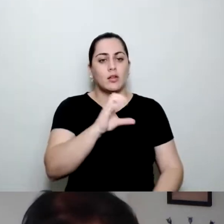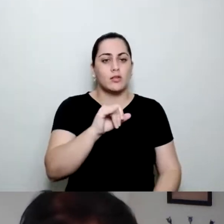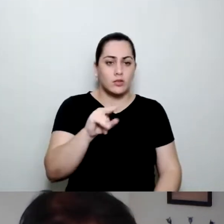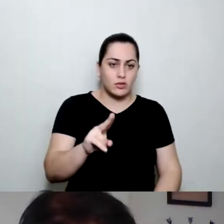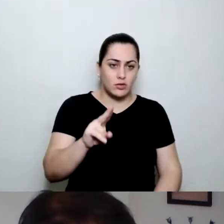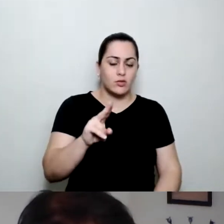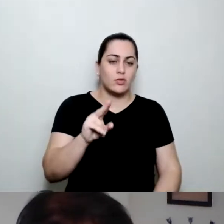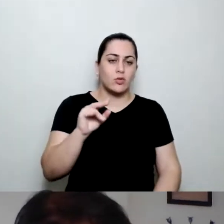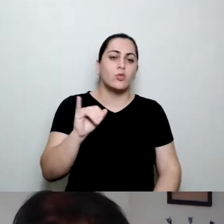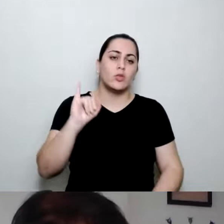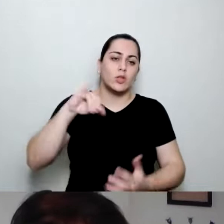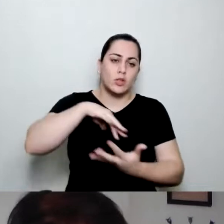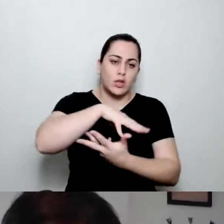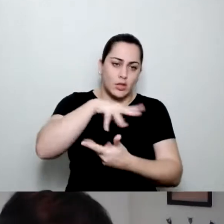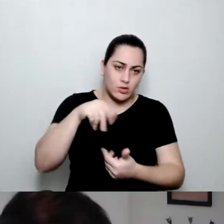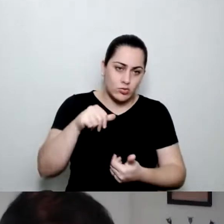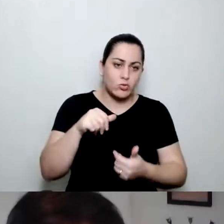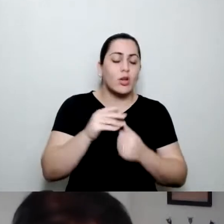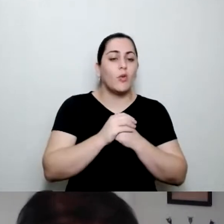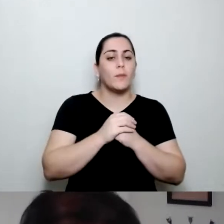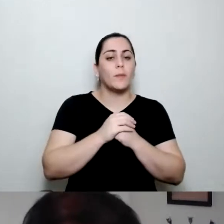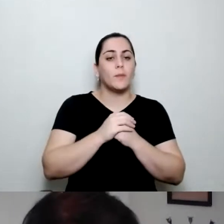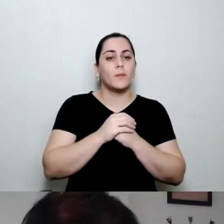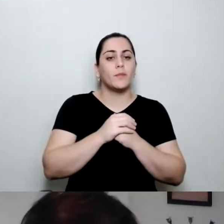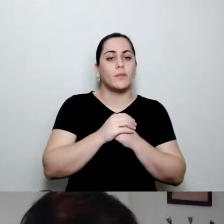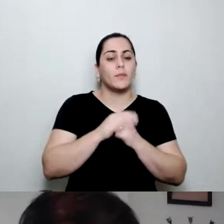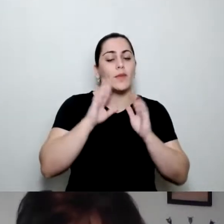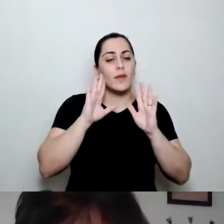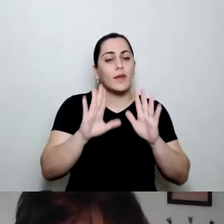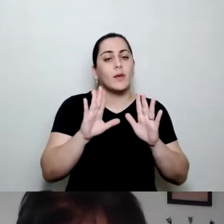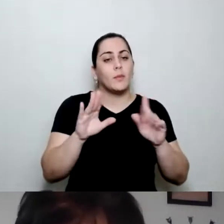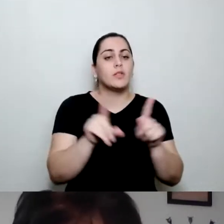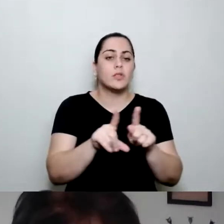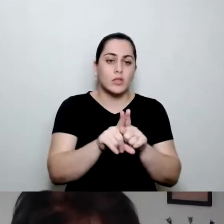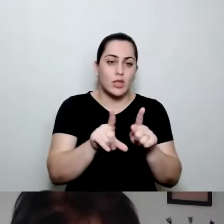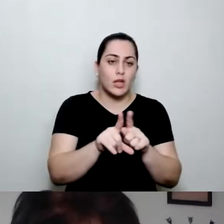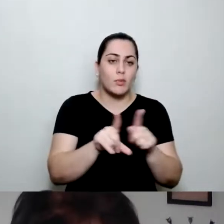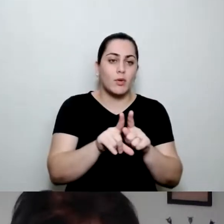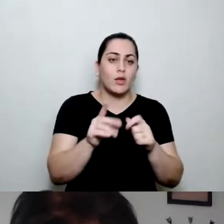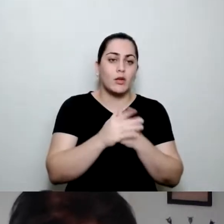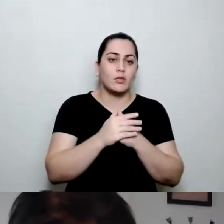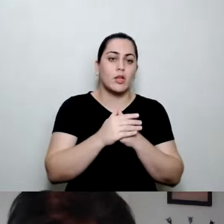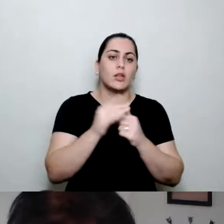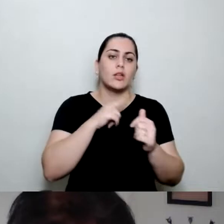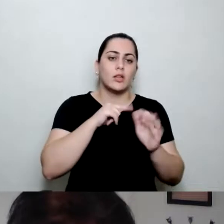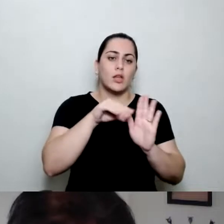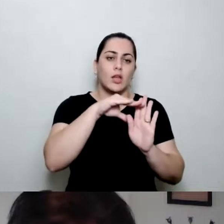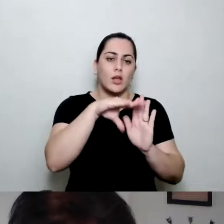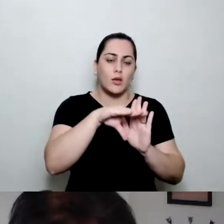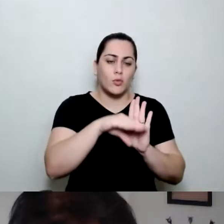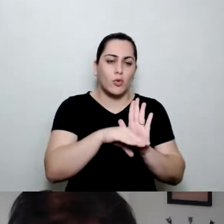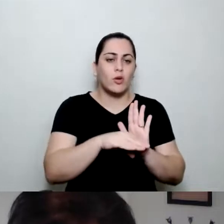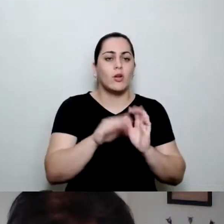como o Samuel Instituto se chama hoje, mas também os programas feitos no Instituto